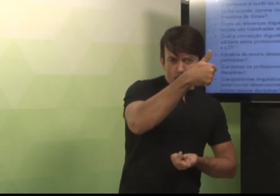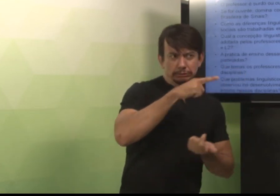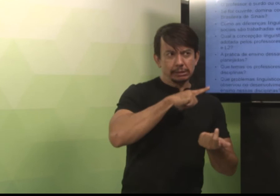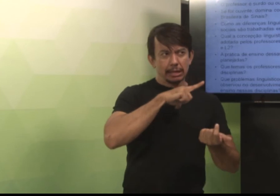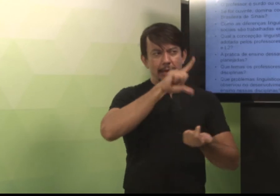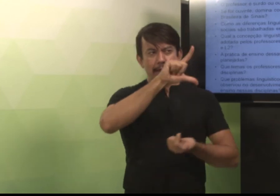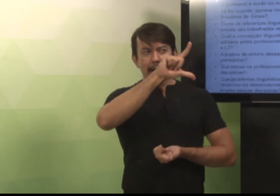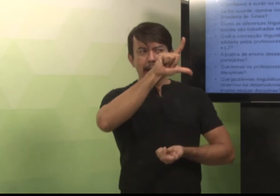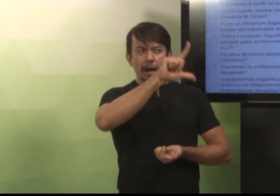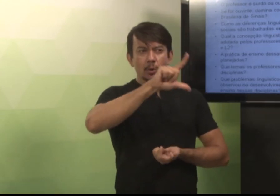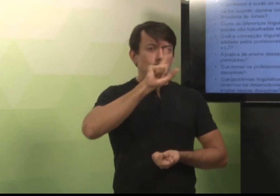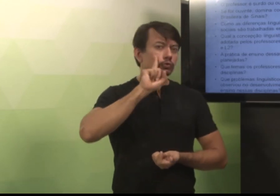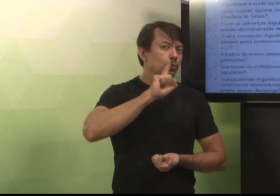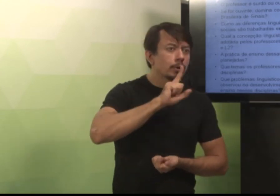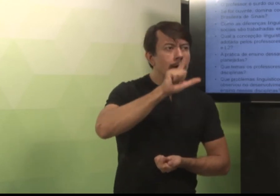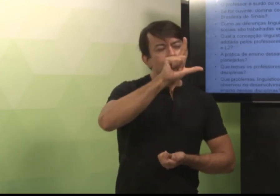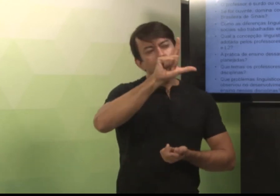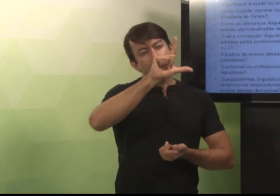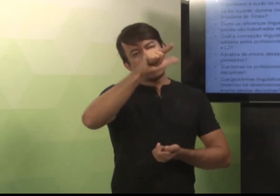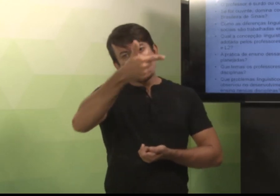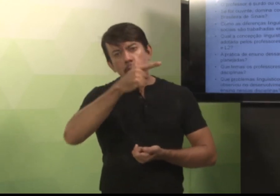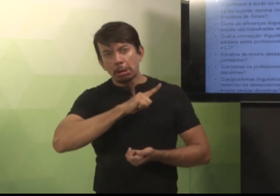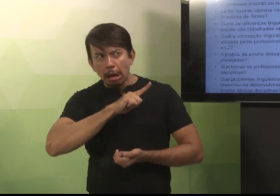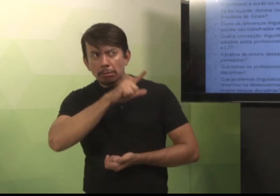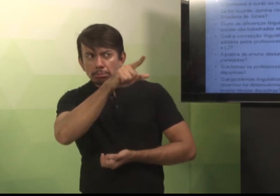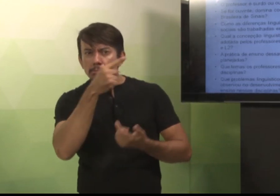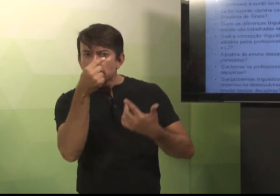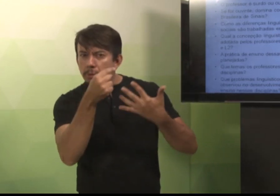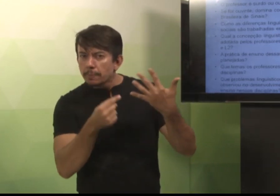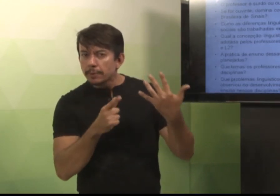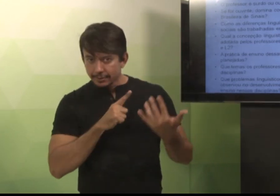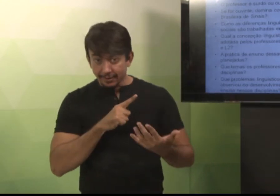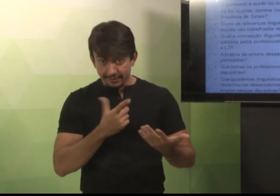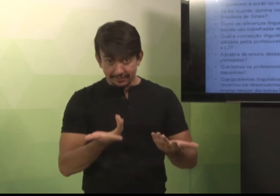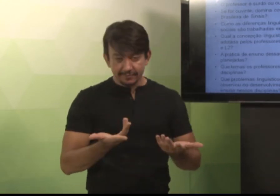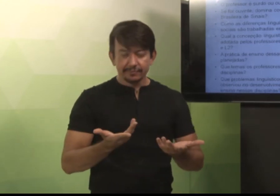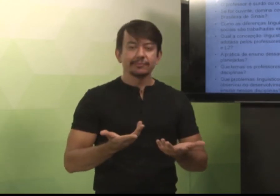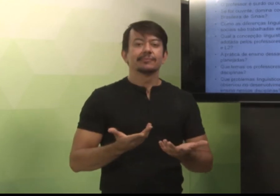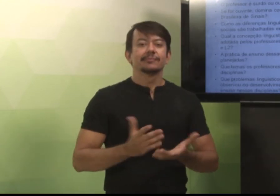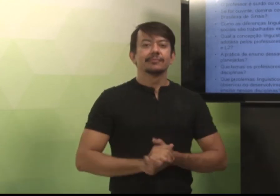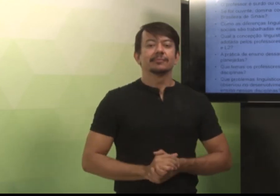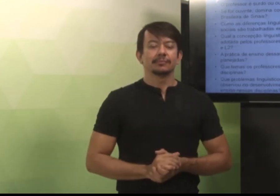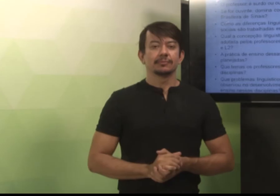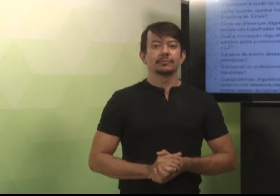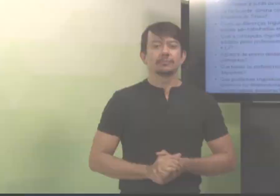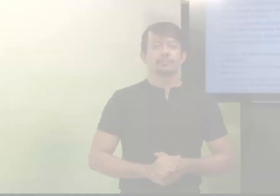Então, você vai verificar se o professor está ensinando L1 ou L2 e vai elencar isso.